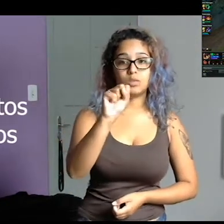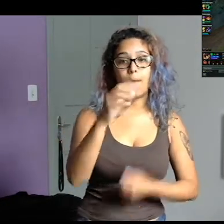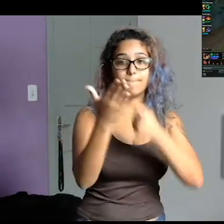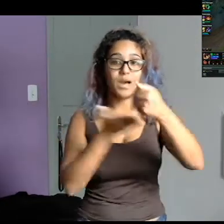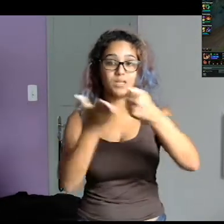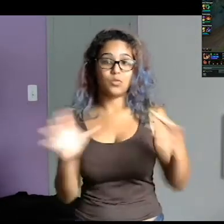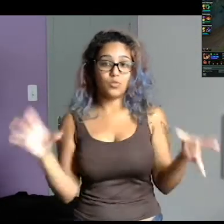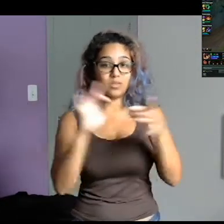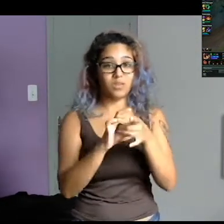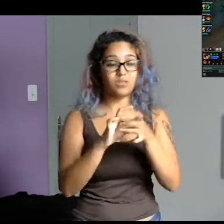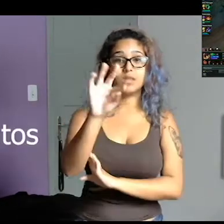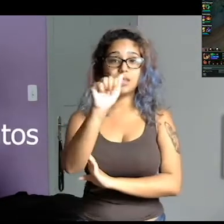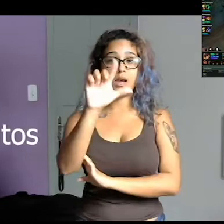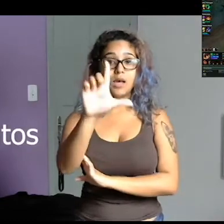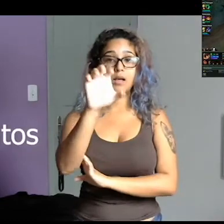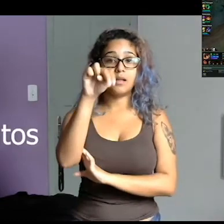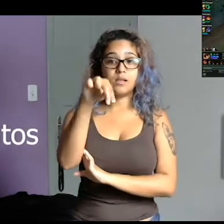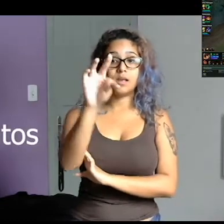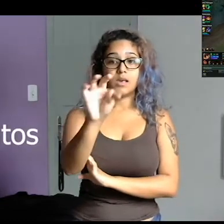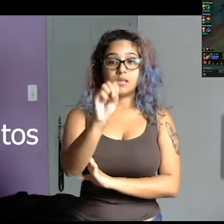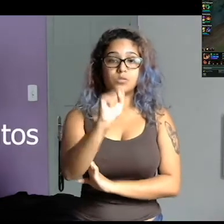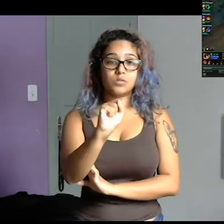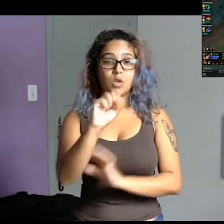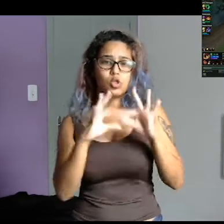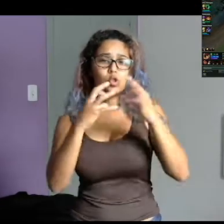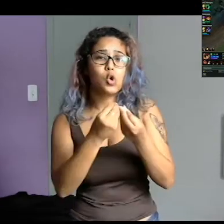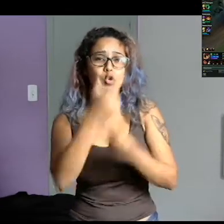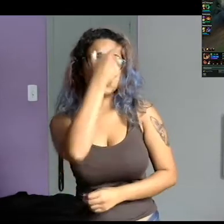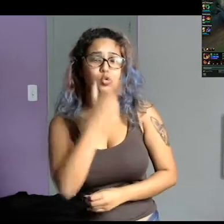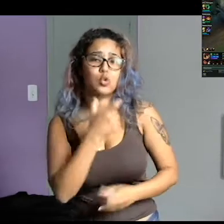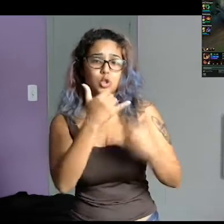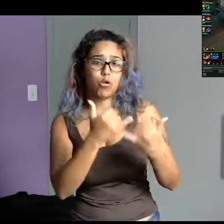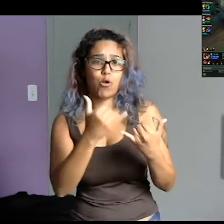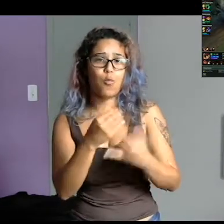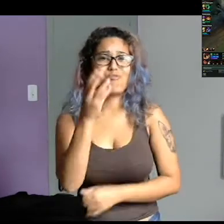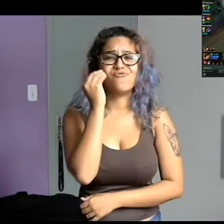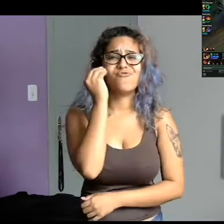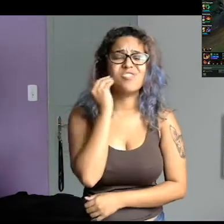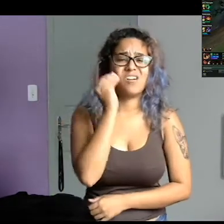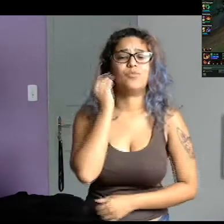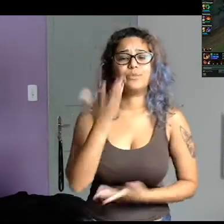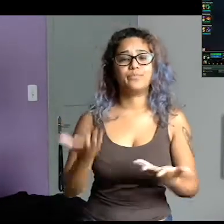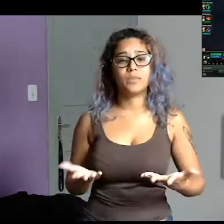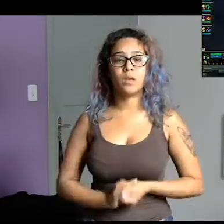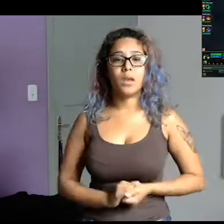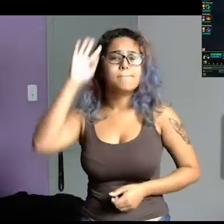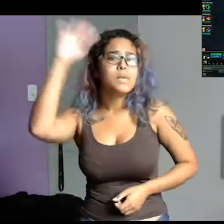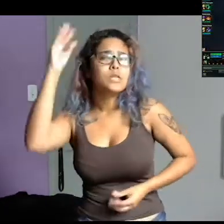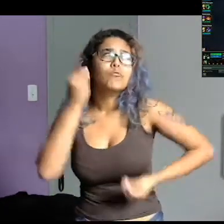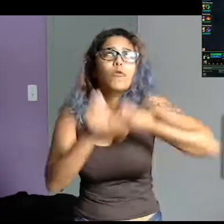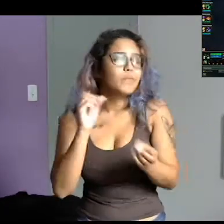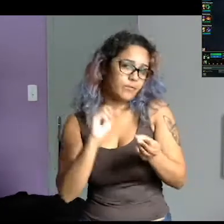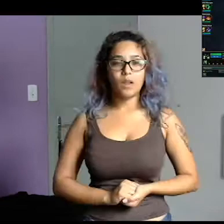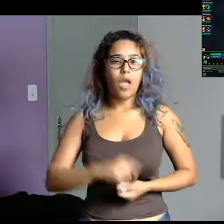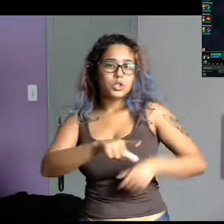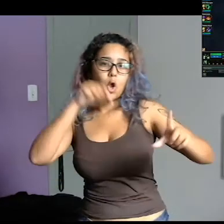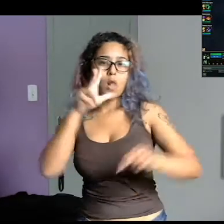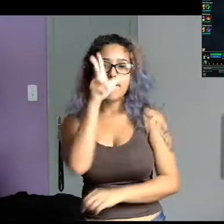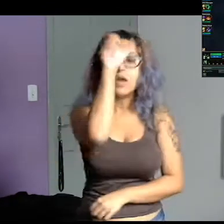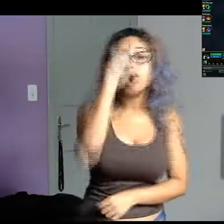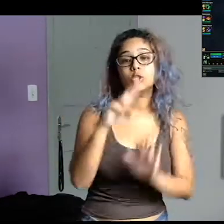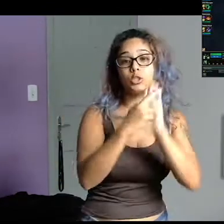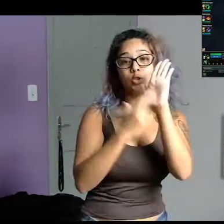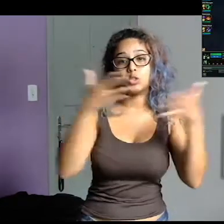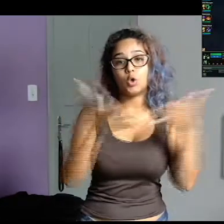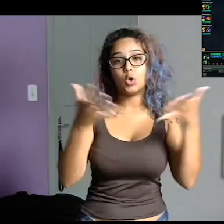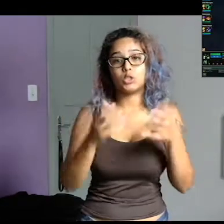os talentos, todos os campeões vão passar a estar mais fracos. Como é que a gente está pensando em lidar com isso? As escolhas das runas sim são mais fortes do que aquelas que a